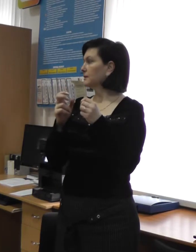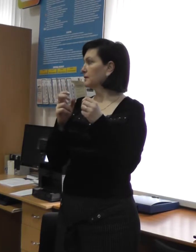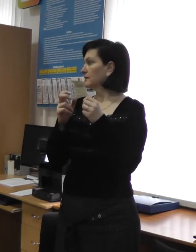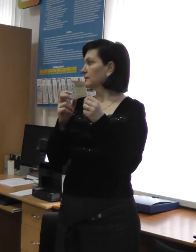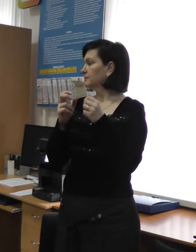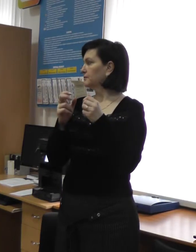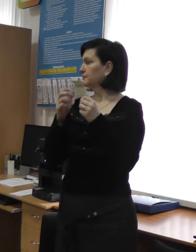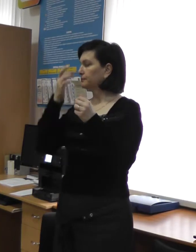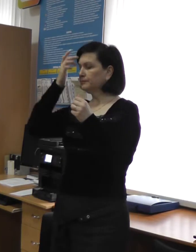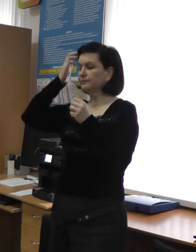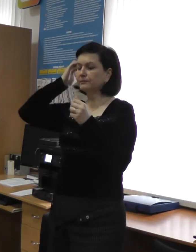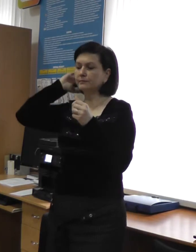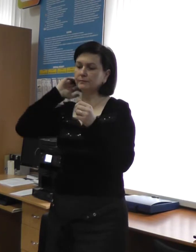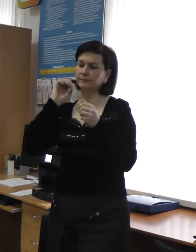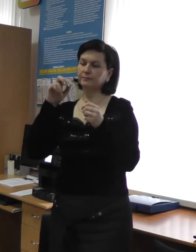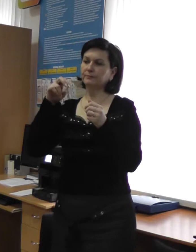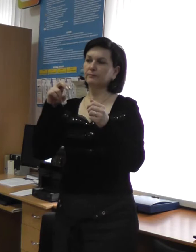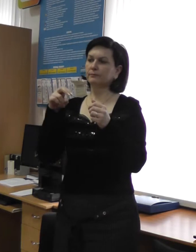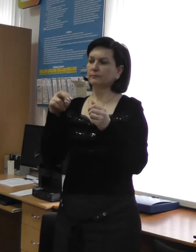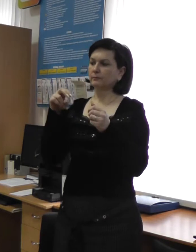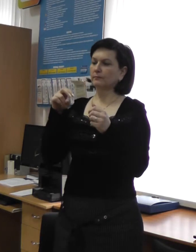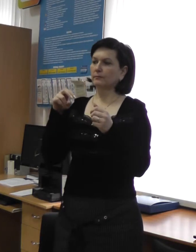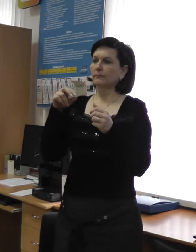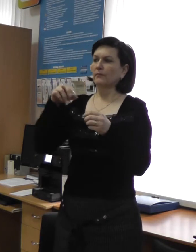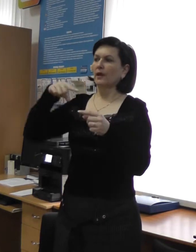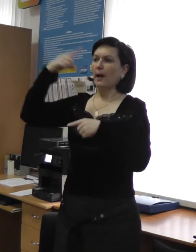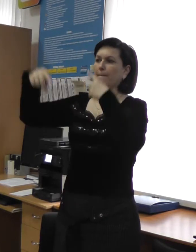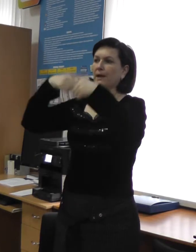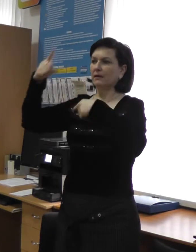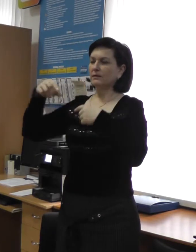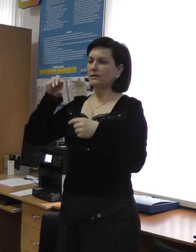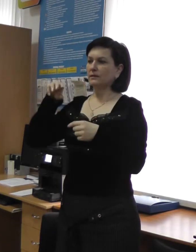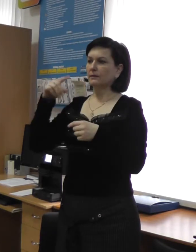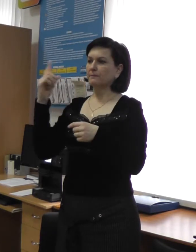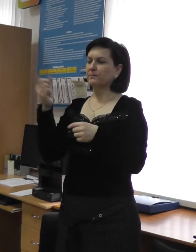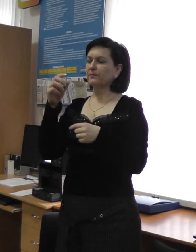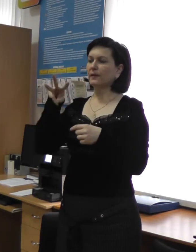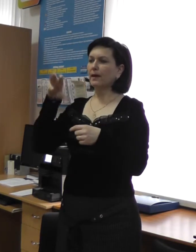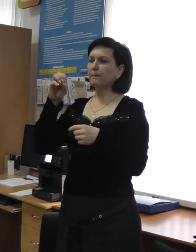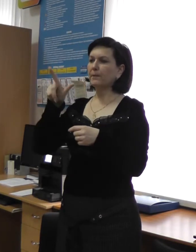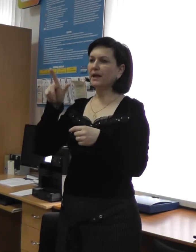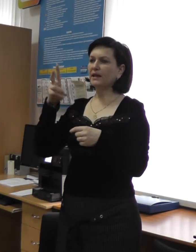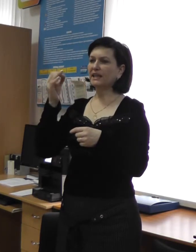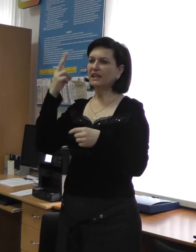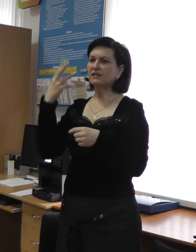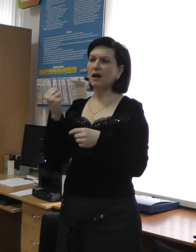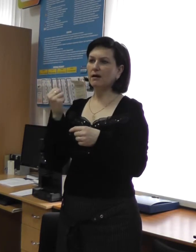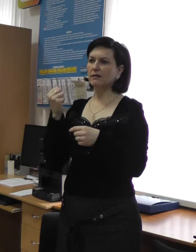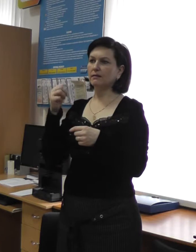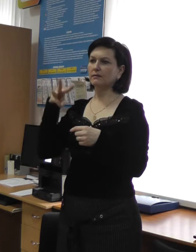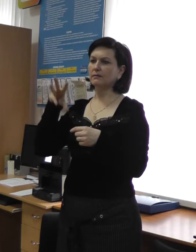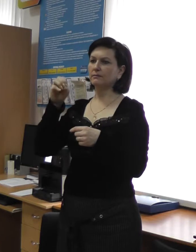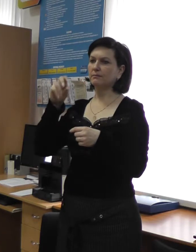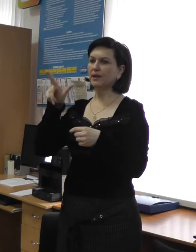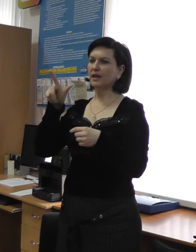самую современную паровую вальцевую мельницу и сегодня остается ведущим